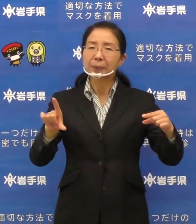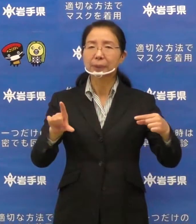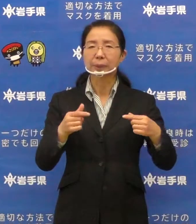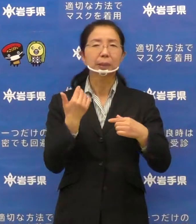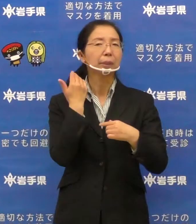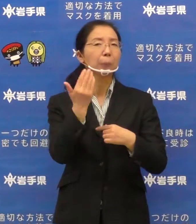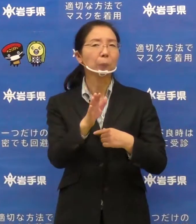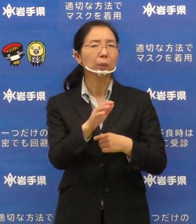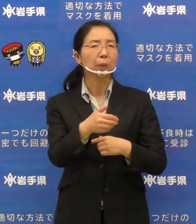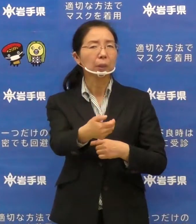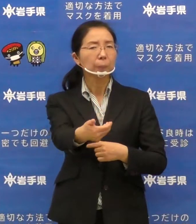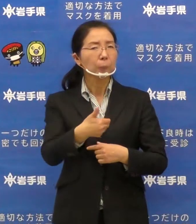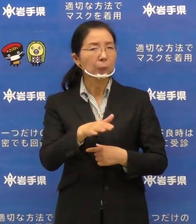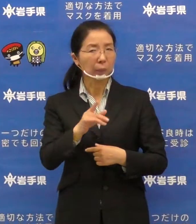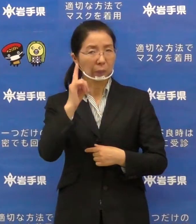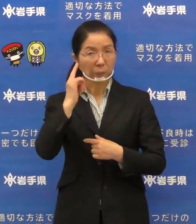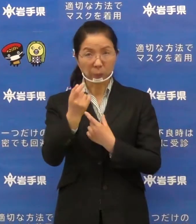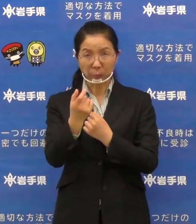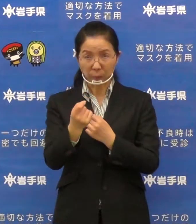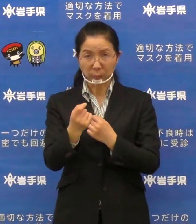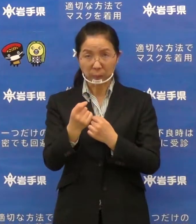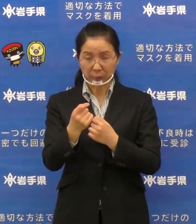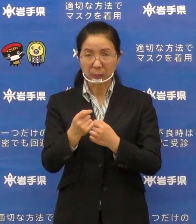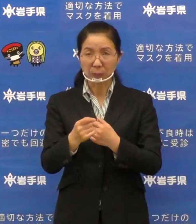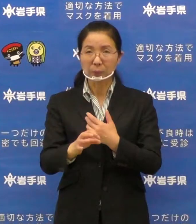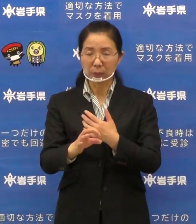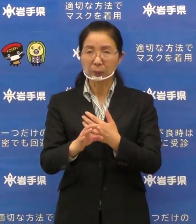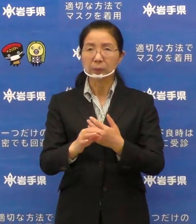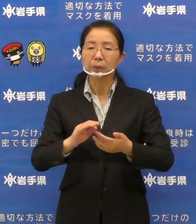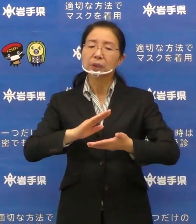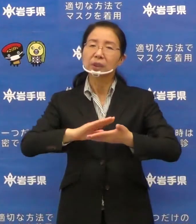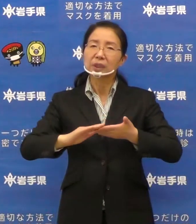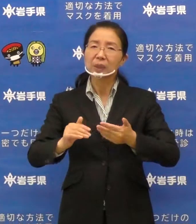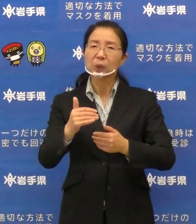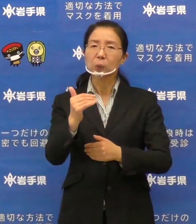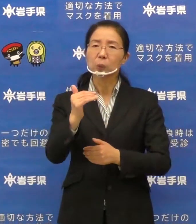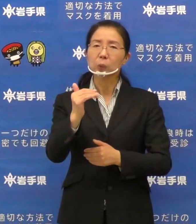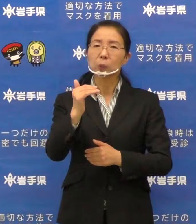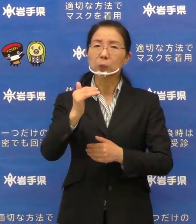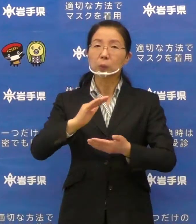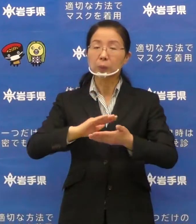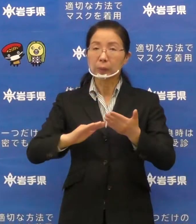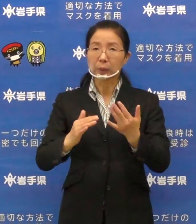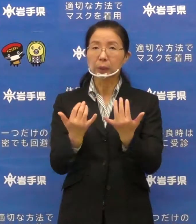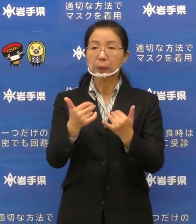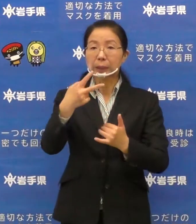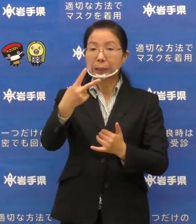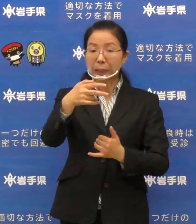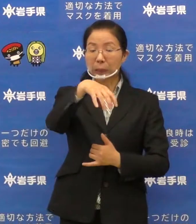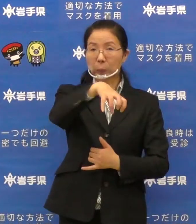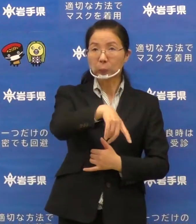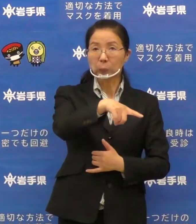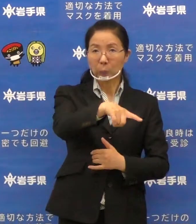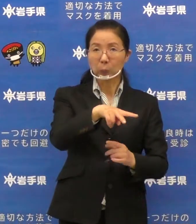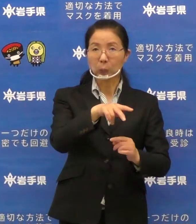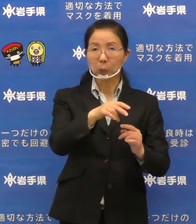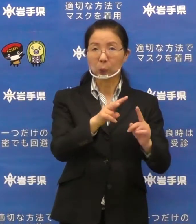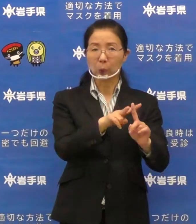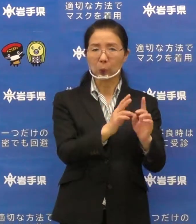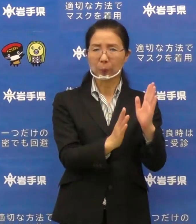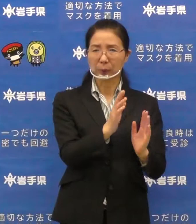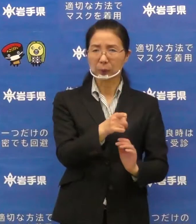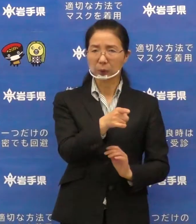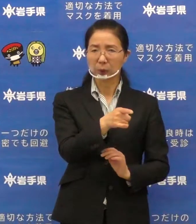問が上がっていましたが、まあ、2連ポスターについてお伺いします。はい、2区ですと大林さんと、2連